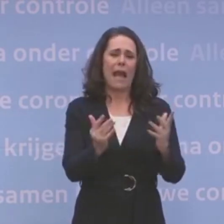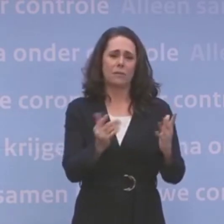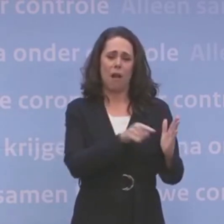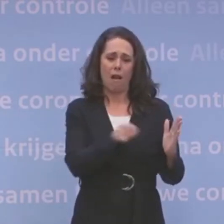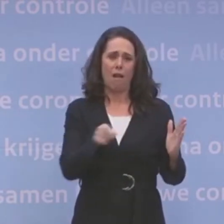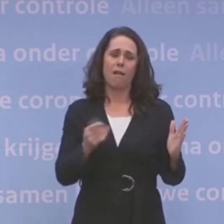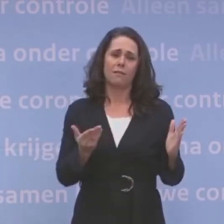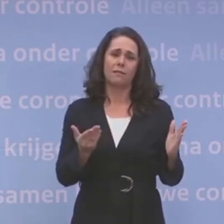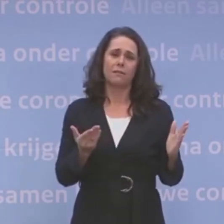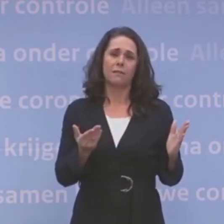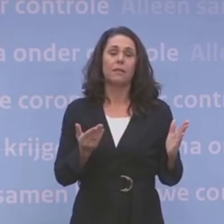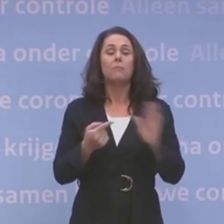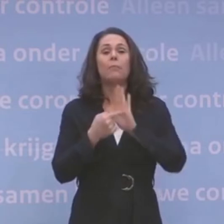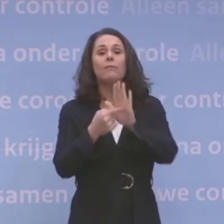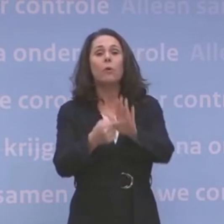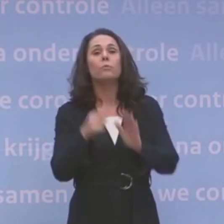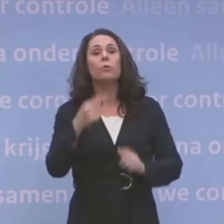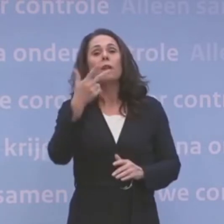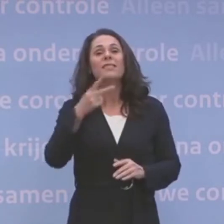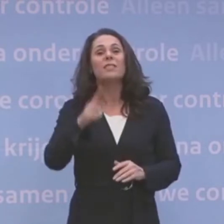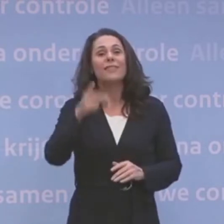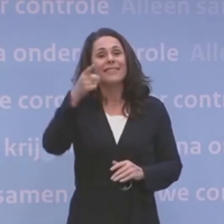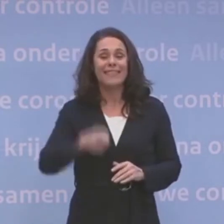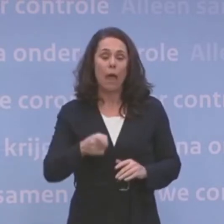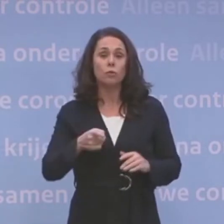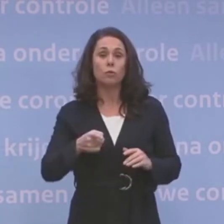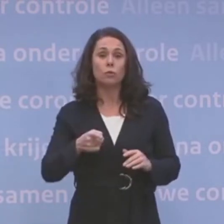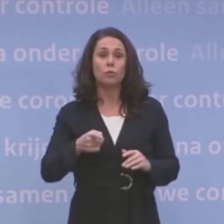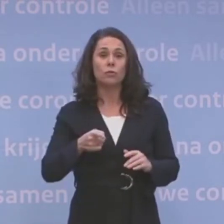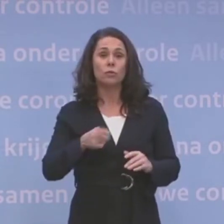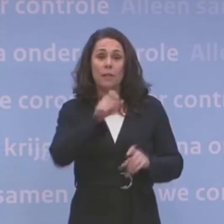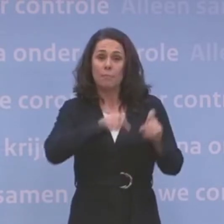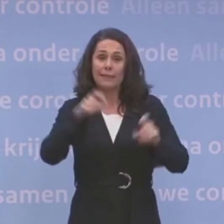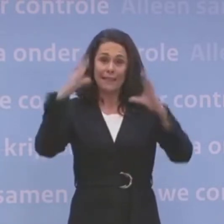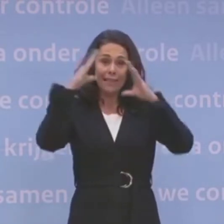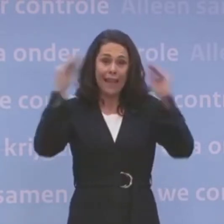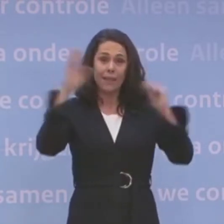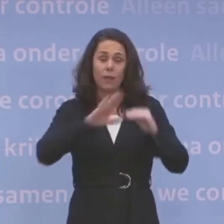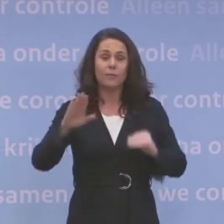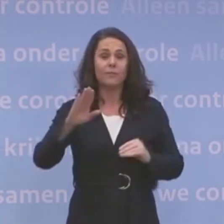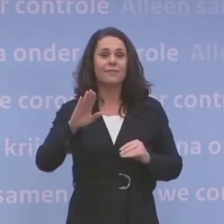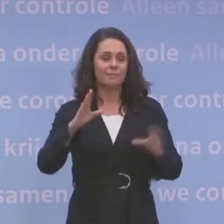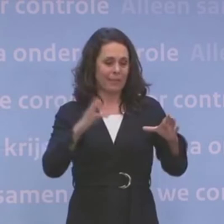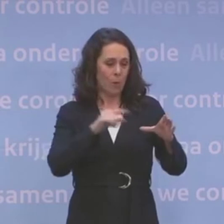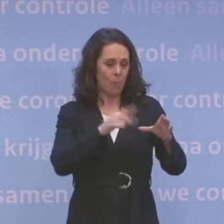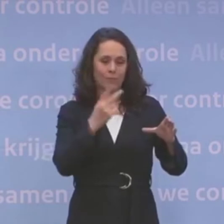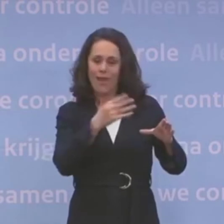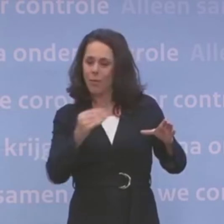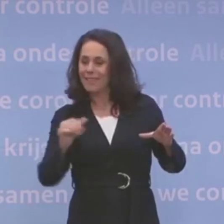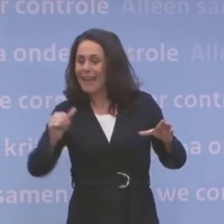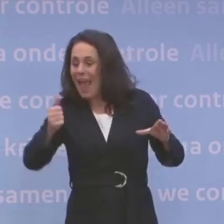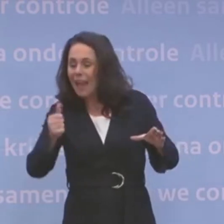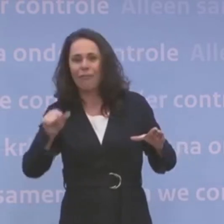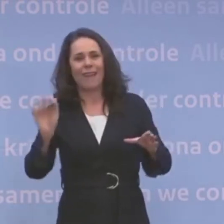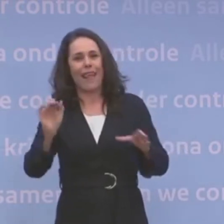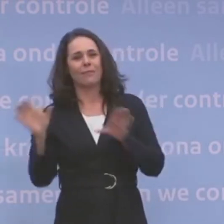voorbeeld te geven, we hebben nu zo'n ruim 28.000 gevallen in Nederland en daar zijn maar 211 gevallen vanuit die leeftijdsgroep. Dat betekent dat het